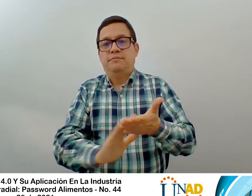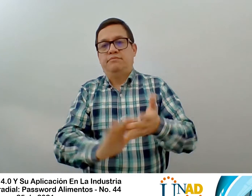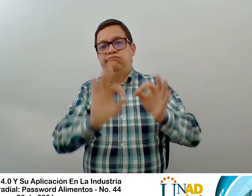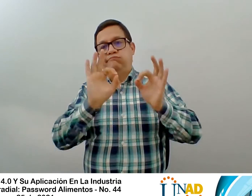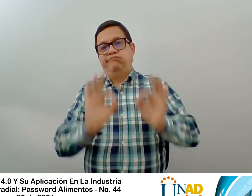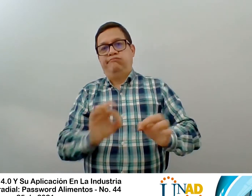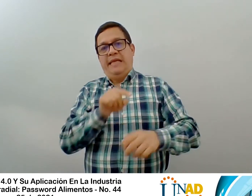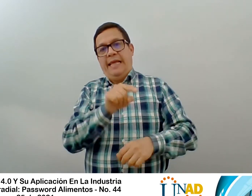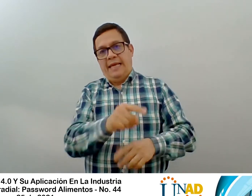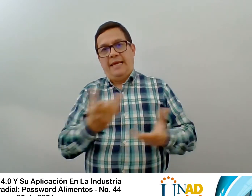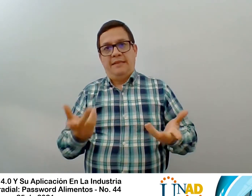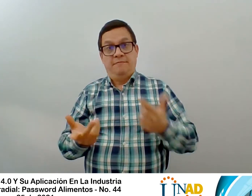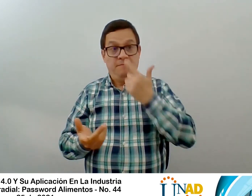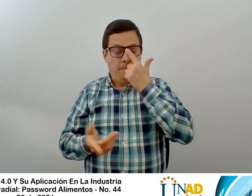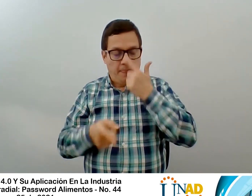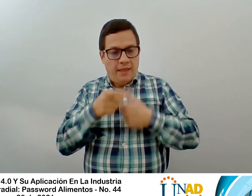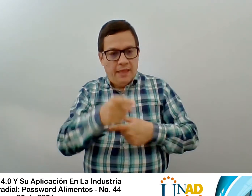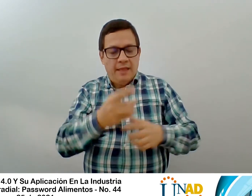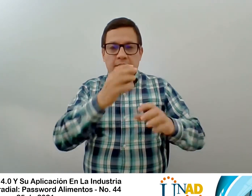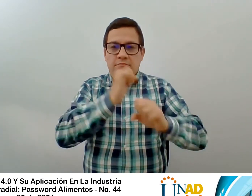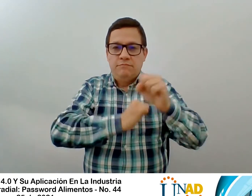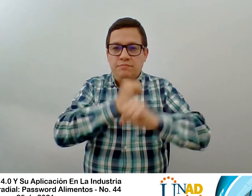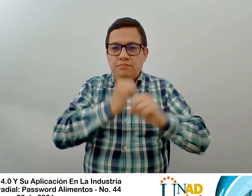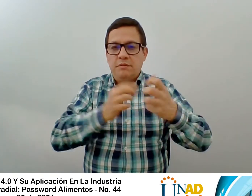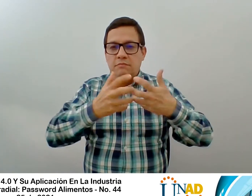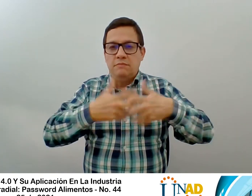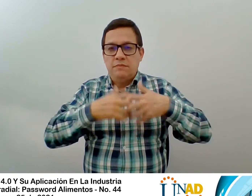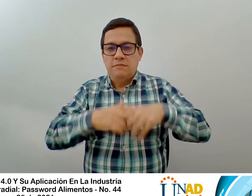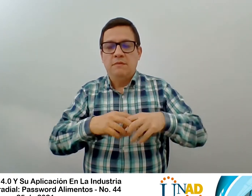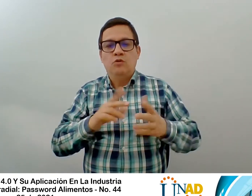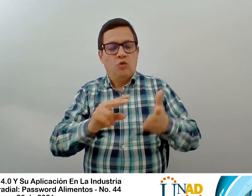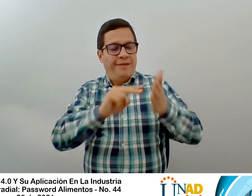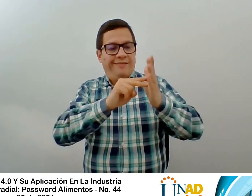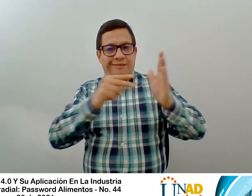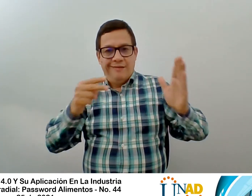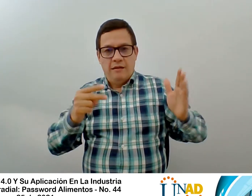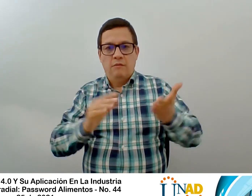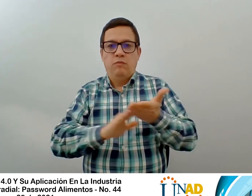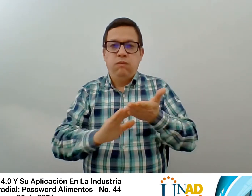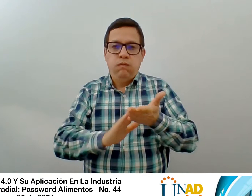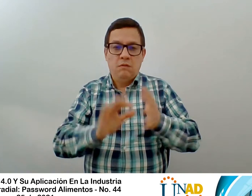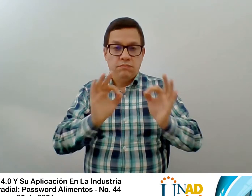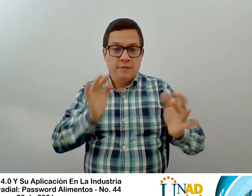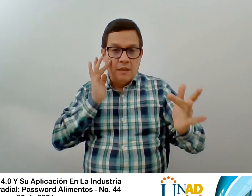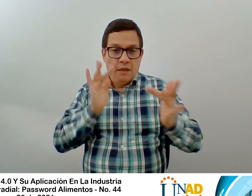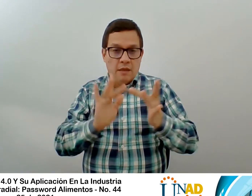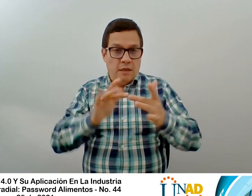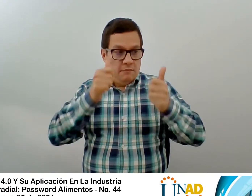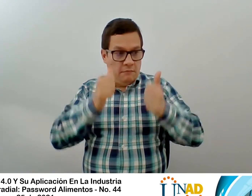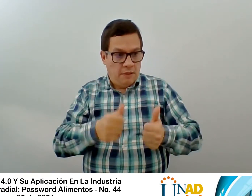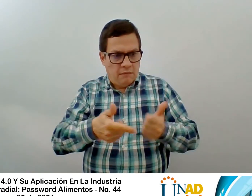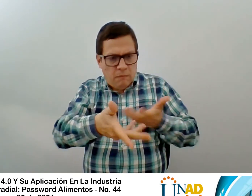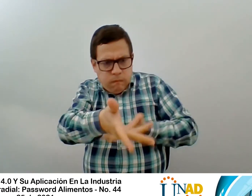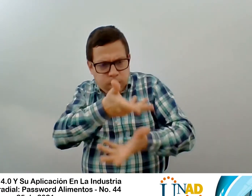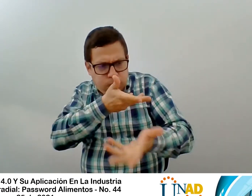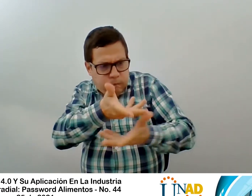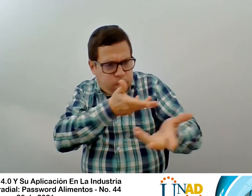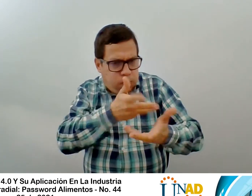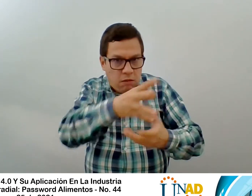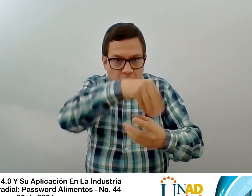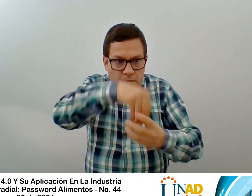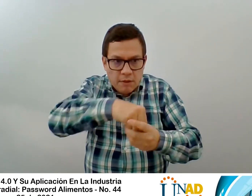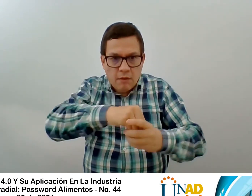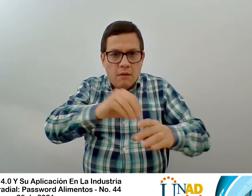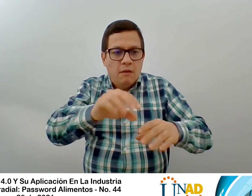en esa parte de maquinaria y equipos intervienen demasiado las tecnologías cuando logramos que esas máquinas se